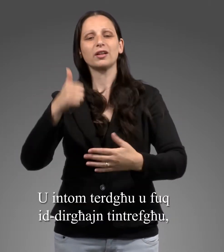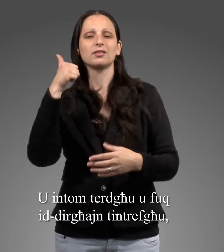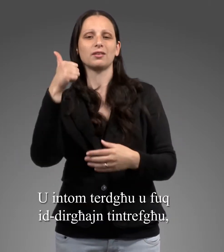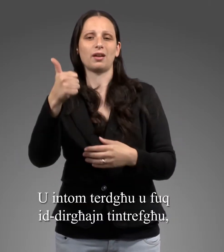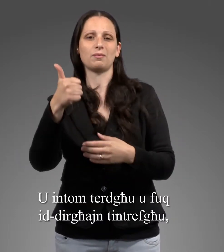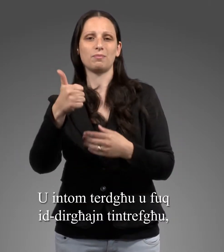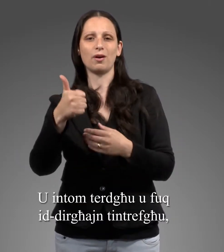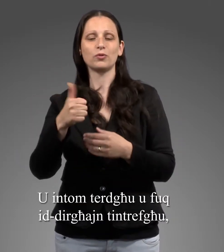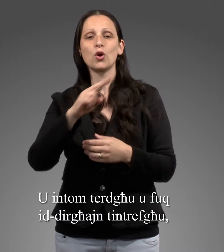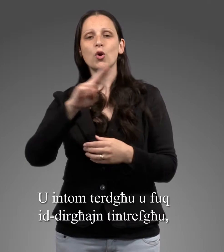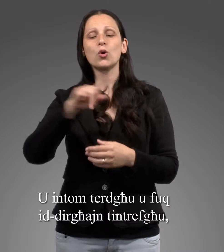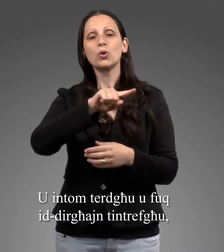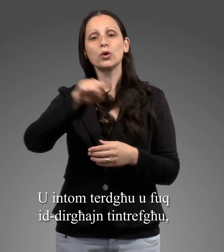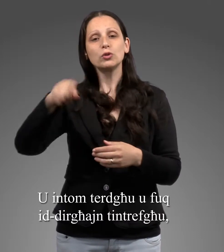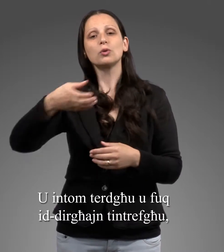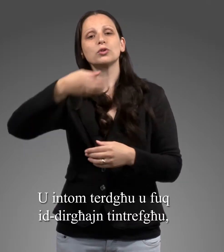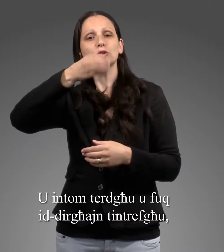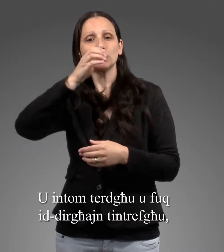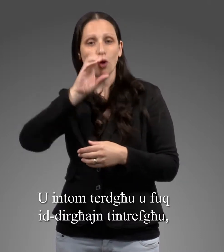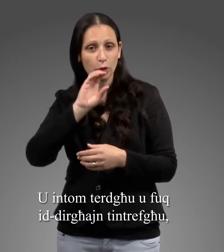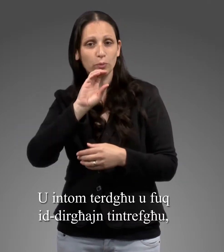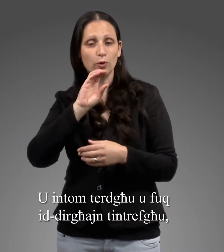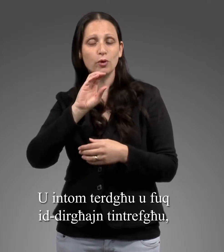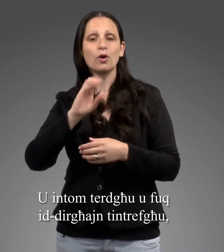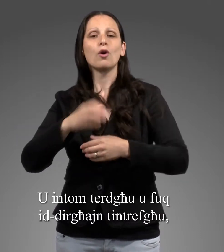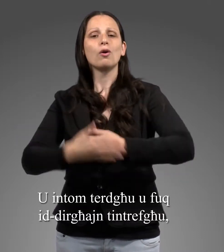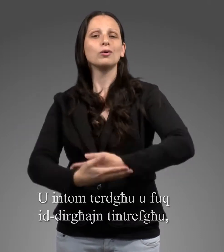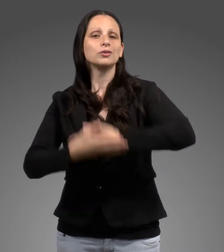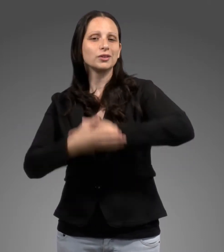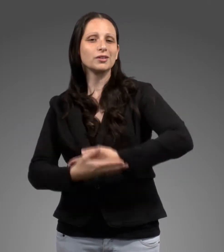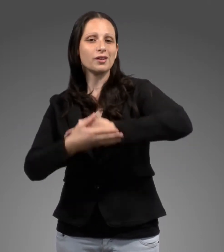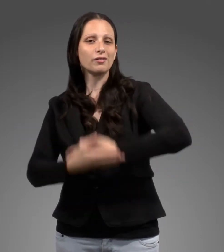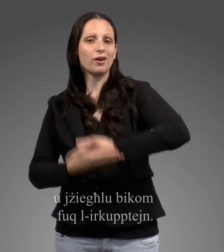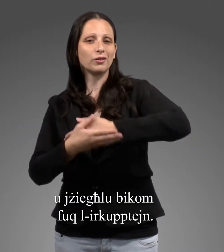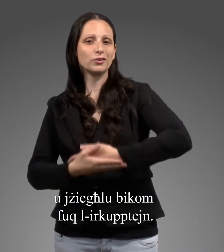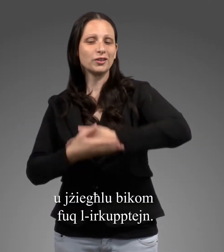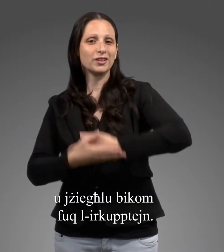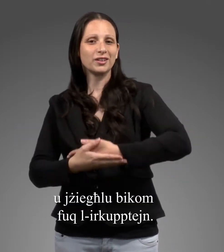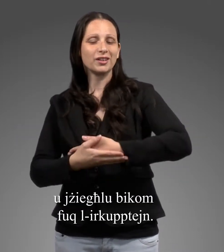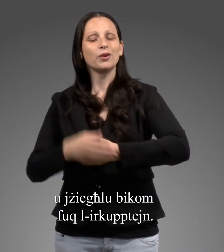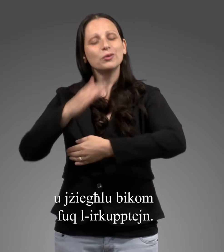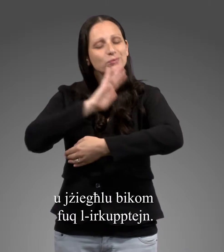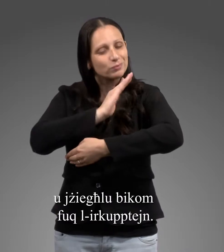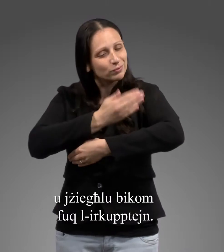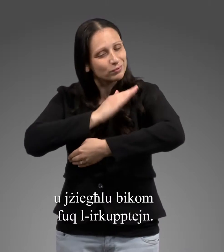U intom terdow, u fuq id-dirajn tintrafu. U jżelu bikom fuq l-irkobtejn.